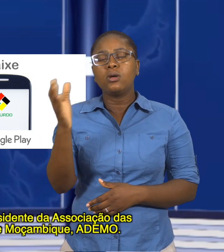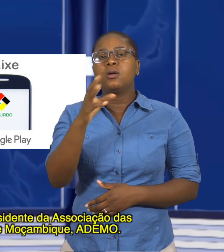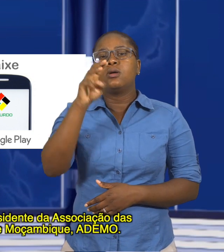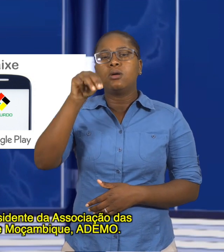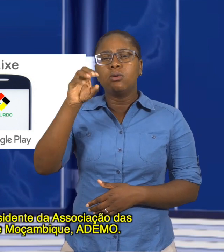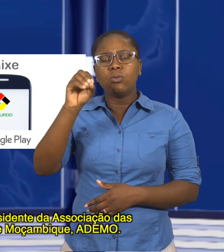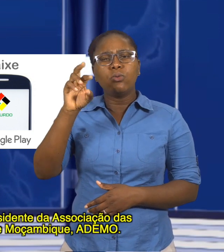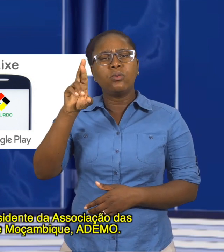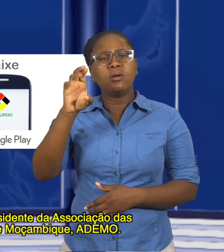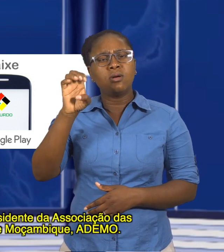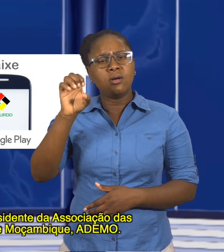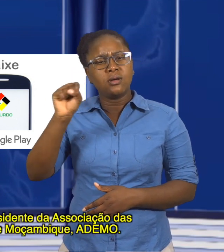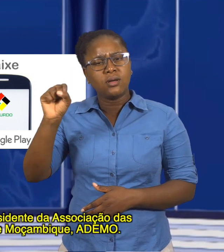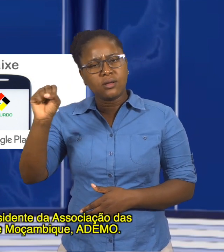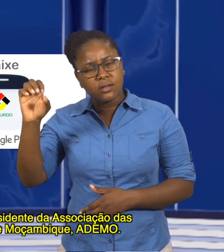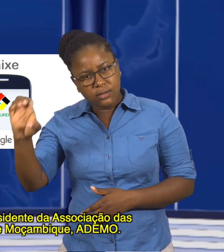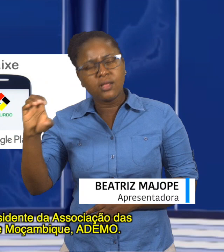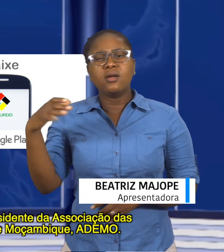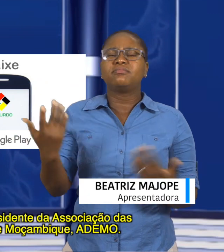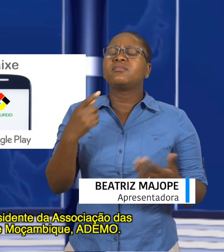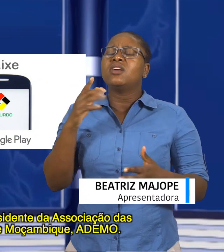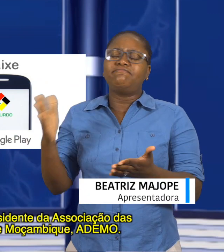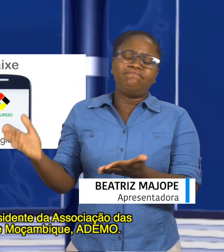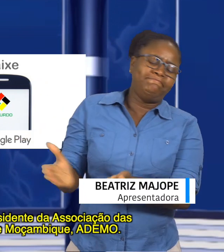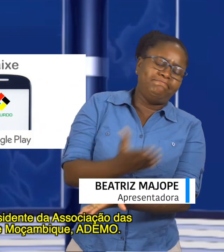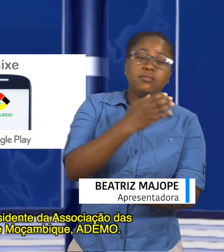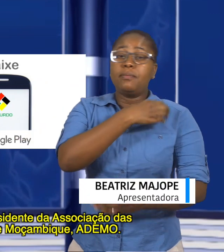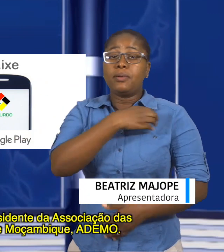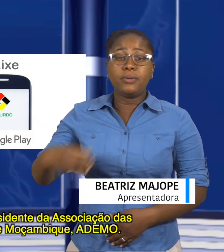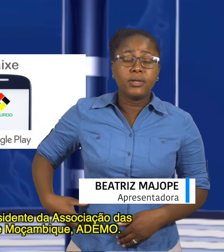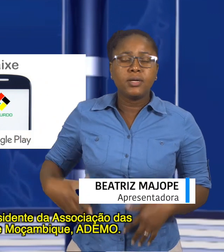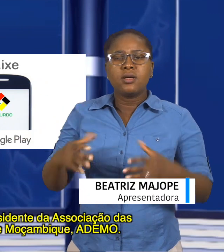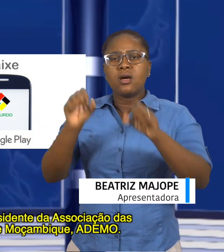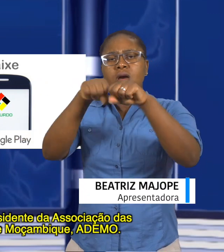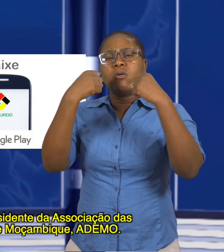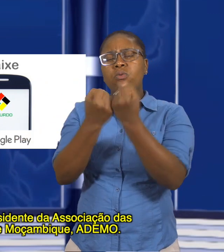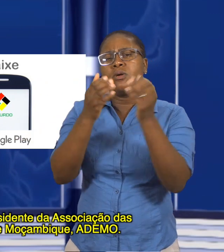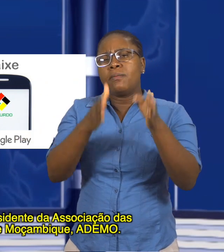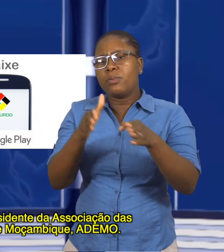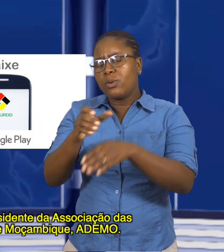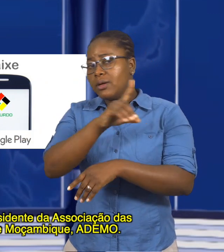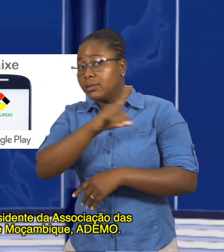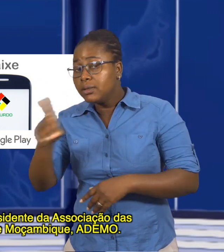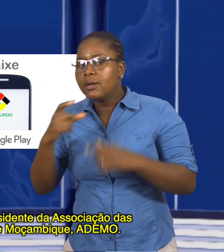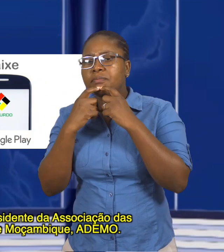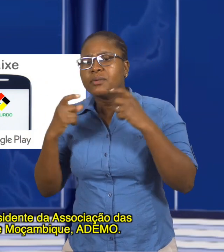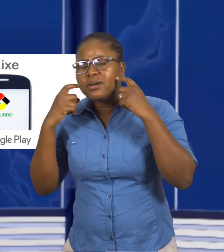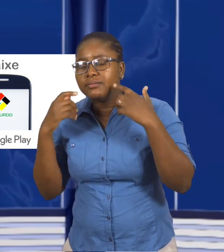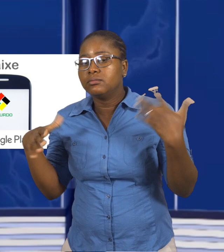Ricardo Moraes já não é presidente da Associação das Pessoas com Deficiência de Moçambique, ADEMO.